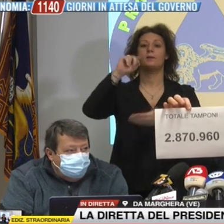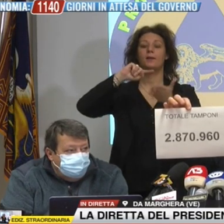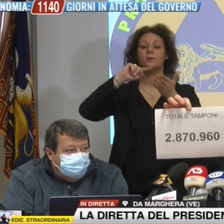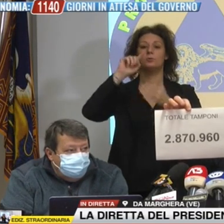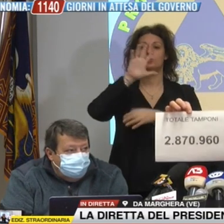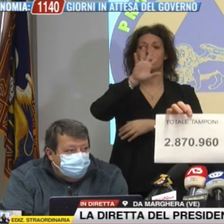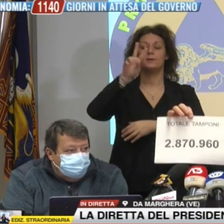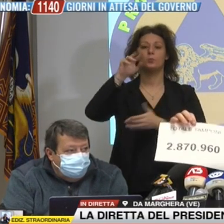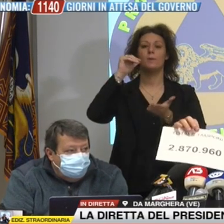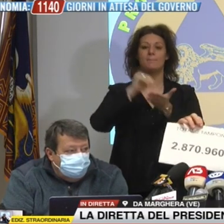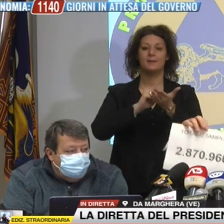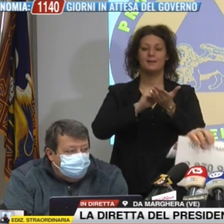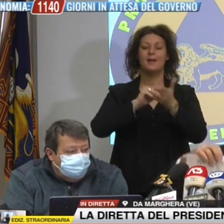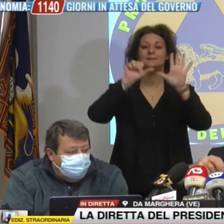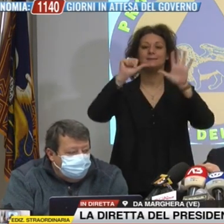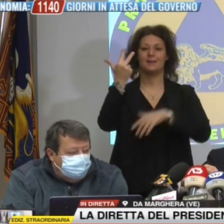52.063.